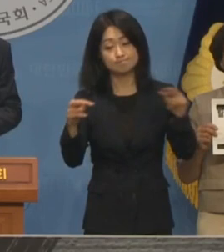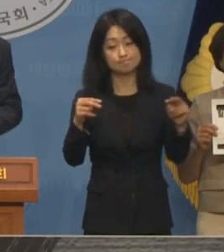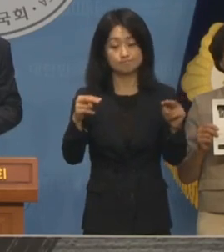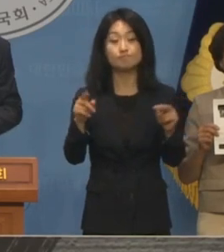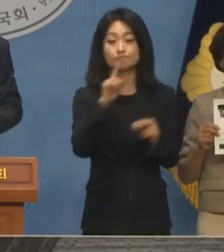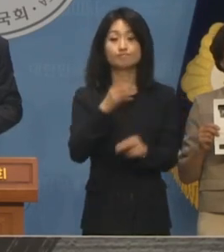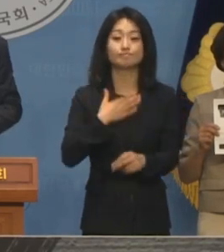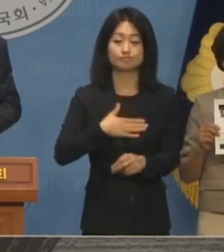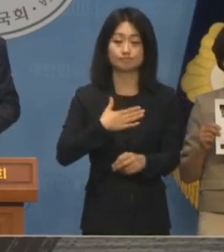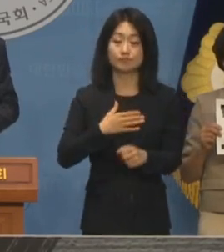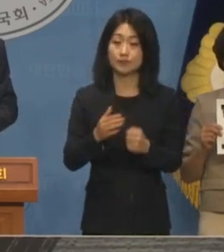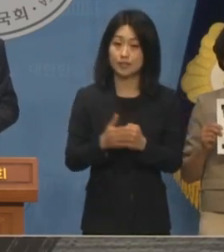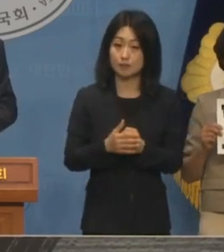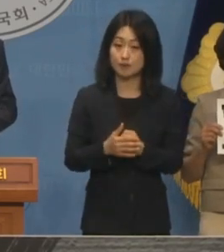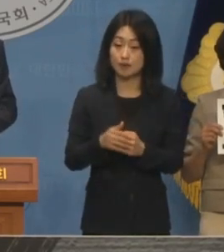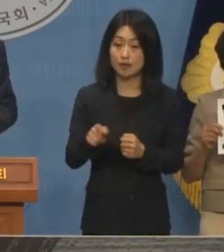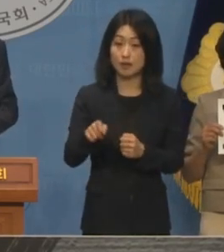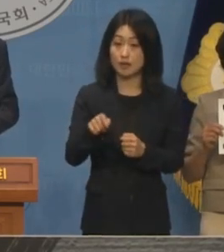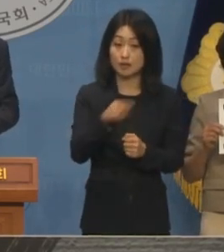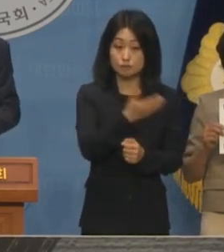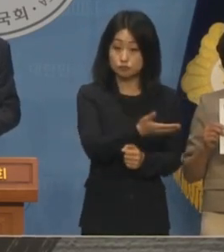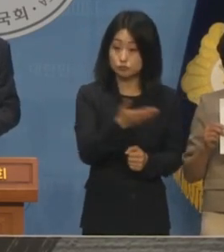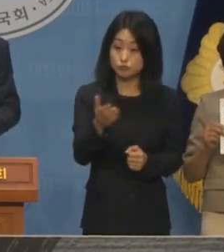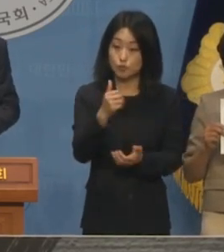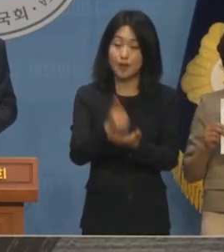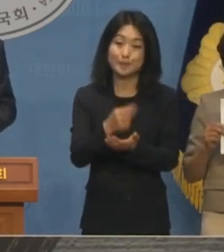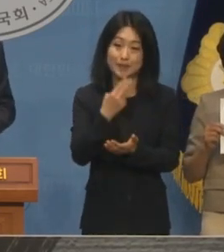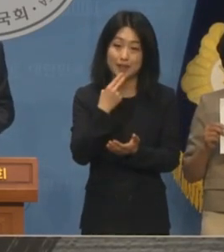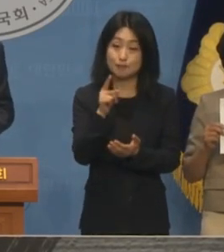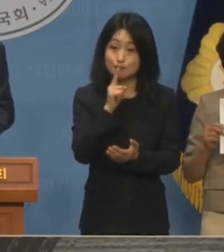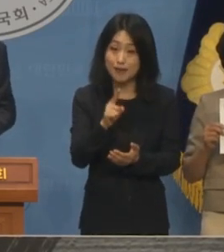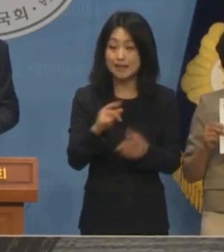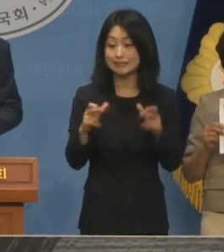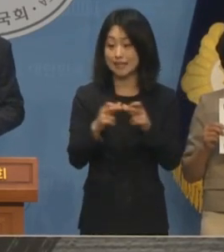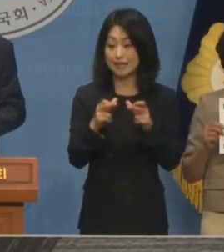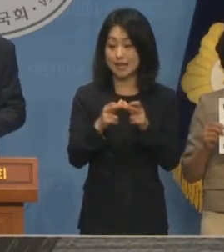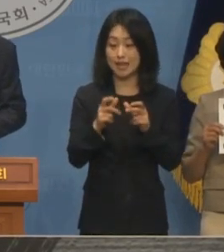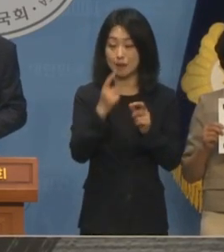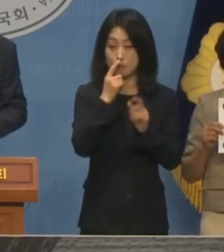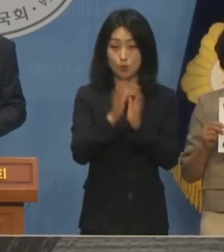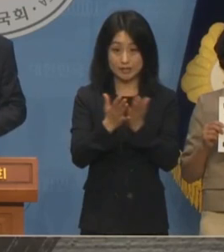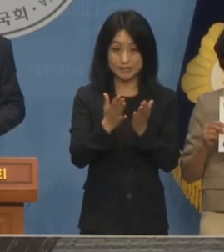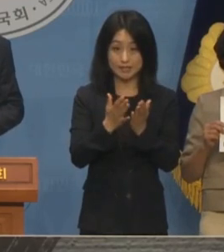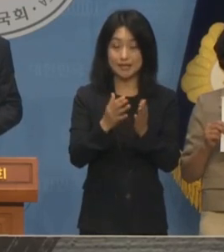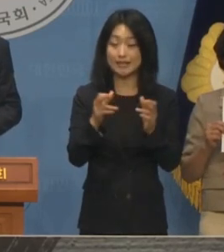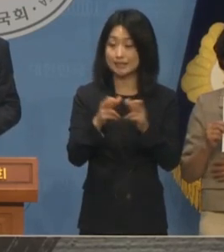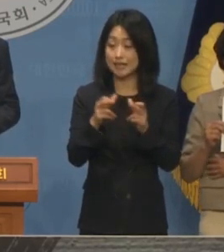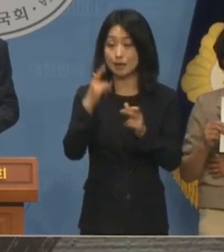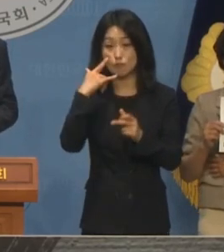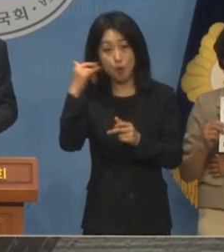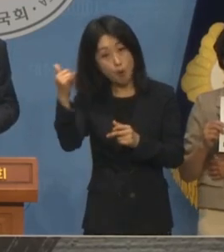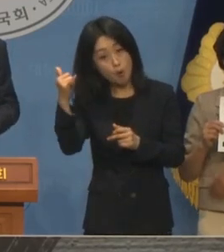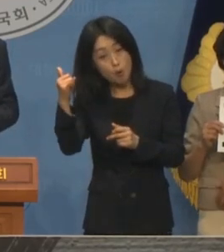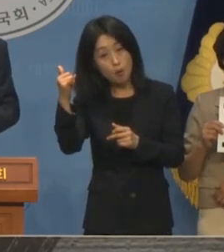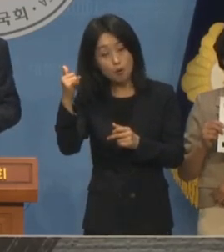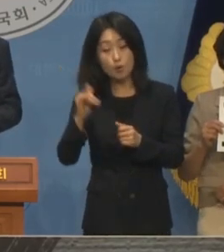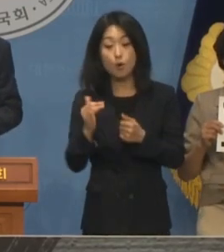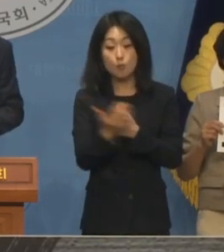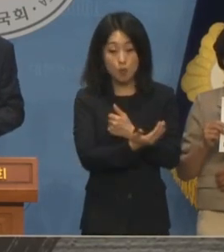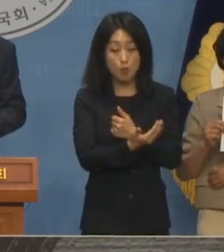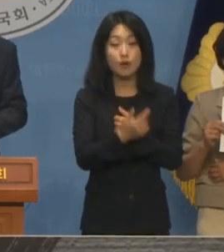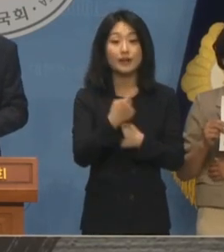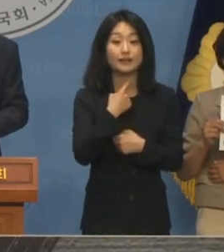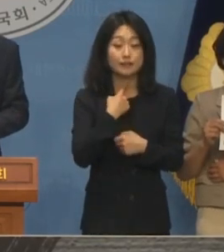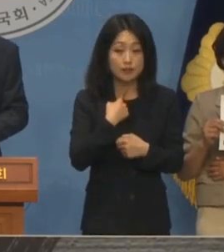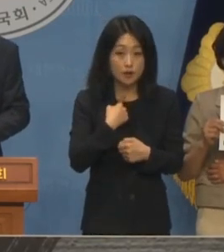주장들이다. 이분들에게는 죄가 없다. 예를 들어 장애인 당사자 부모님들이나 장애인을 보호하고